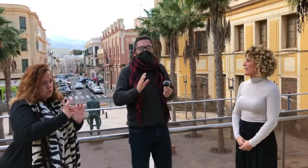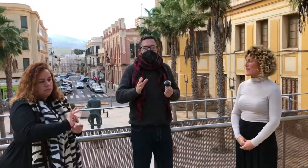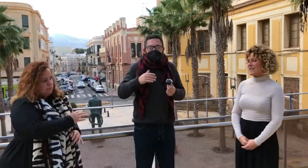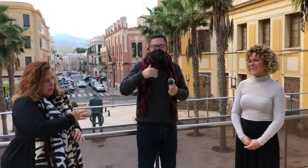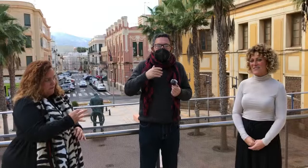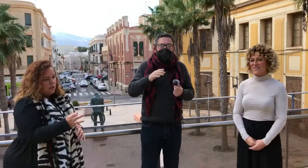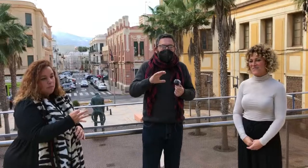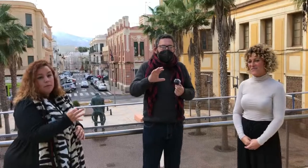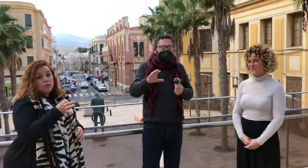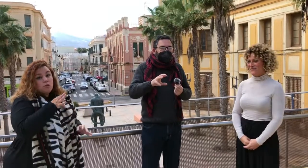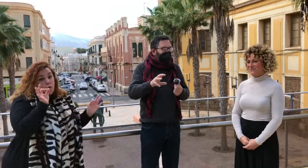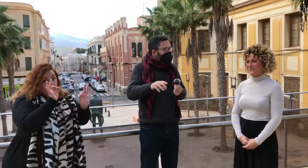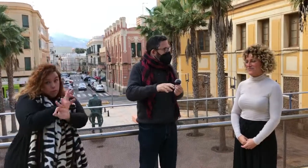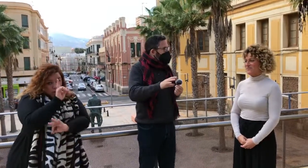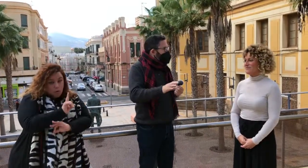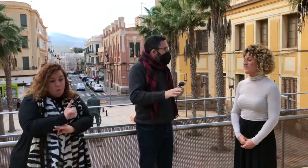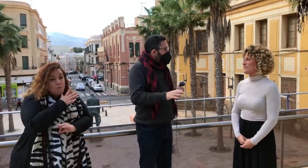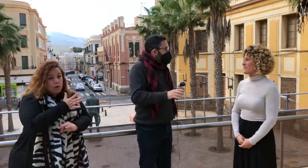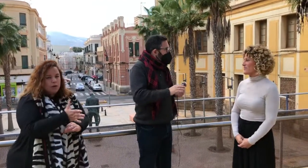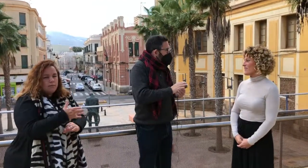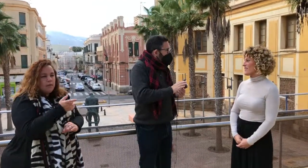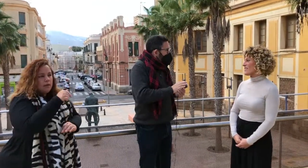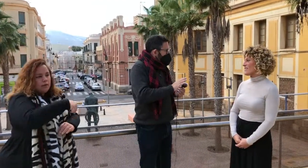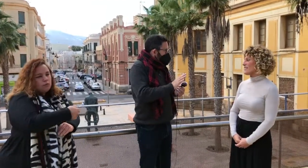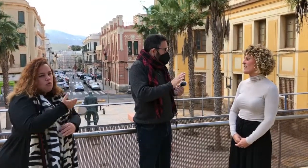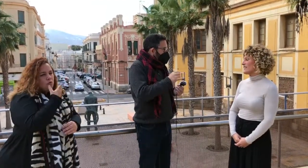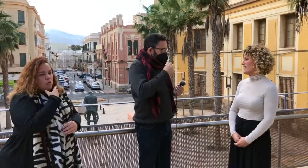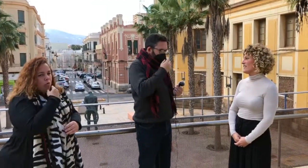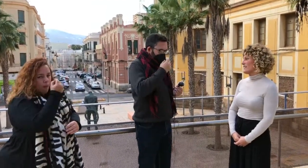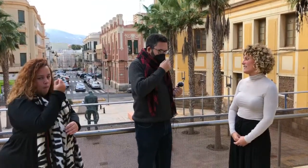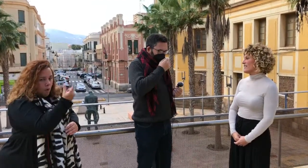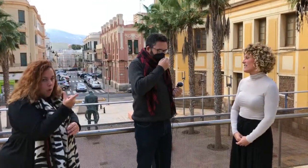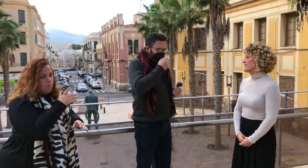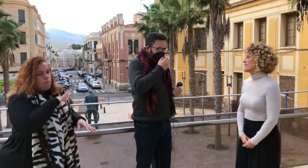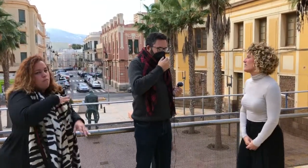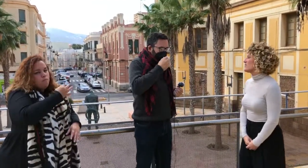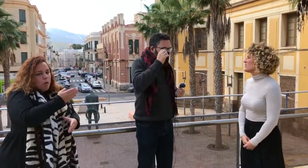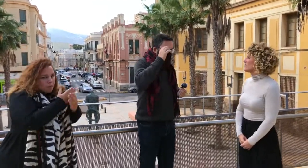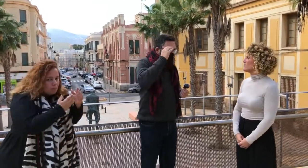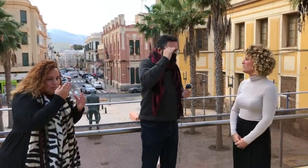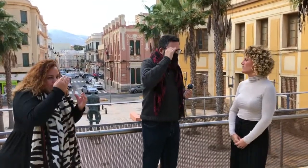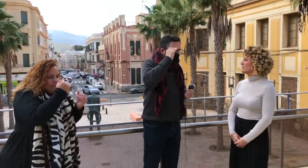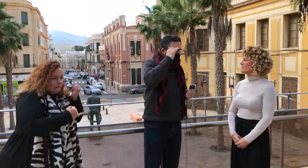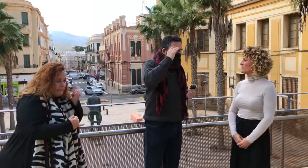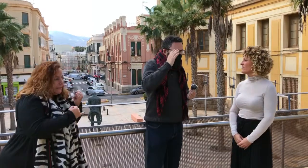por no equivocarme, porque en todas estas cosas que uno conoce menos puede meter mucho la pata.